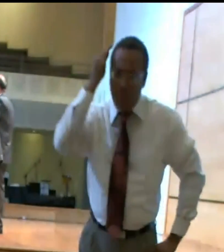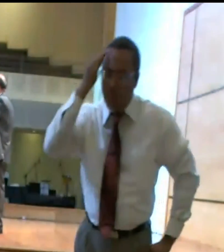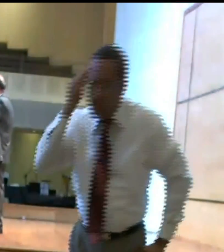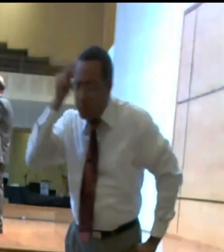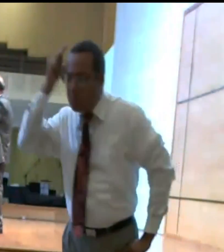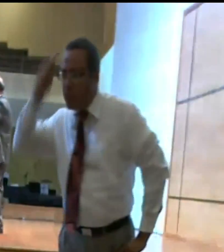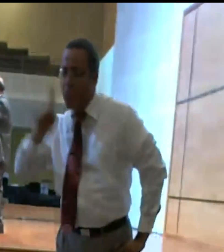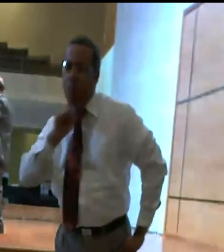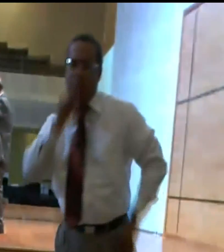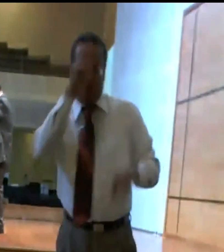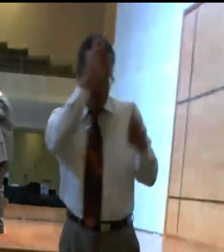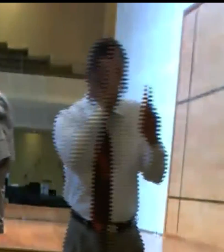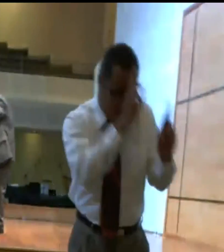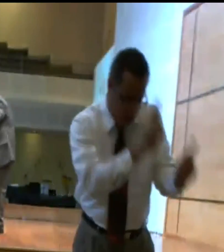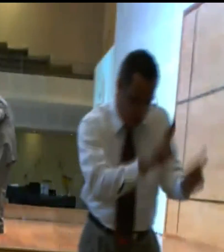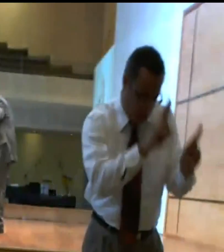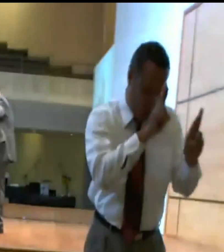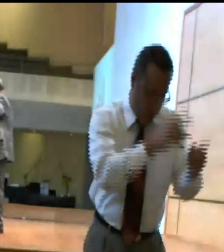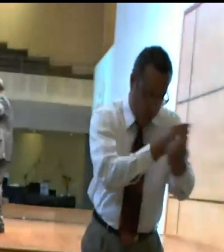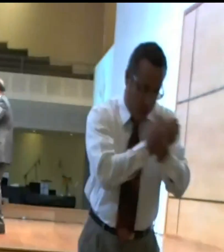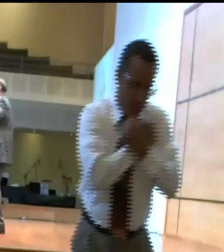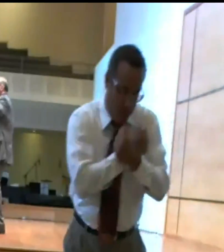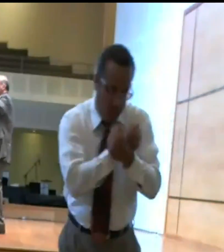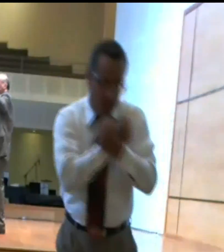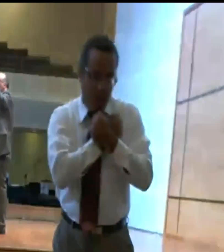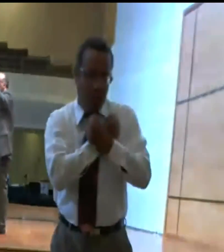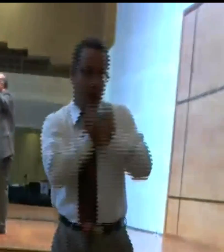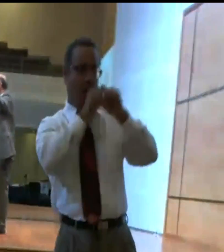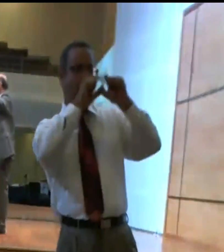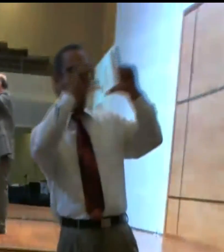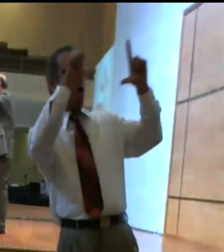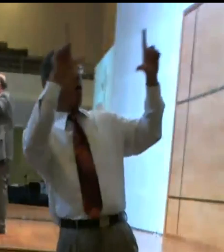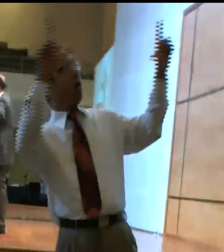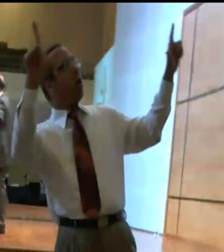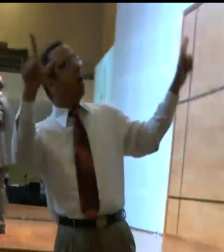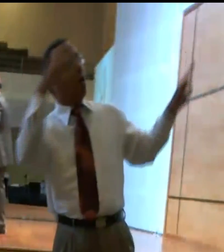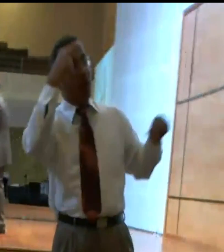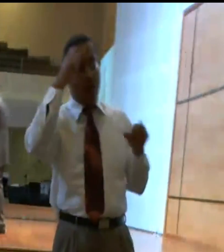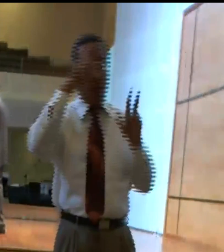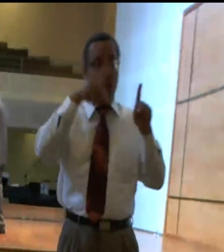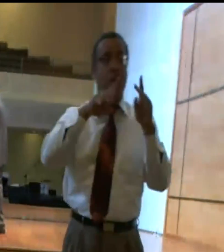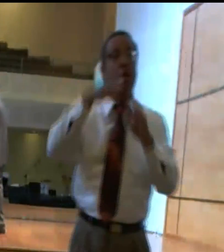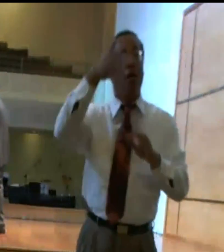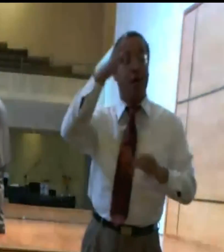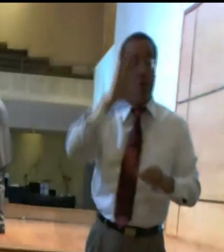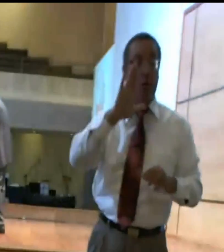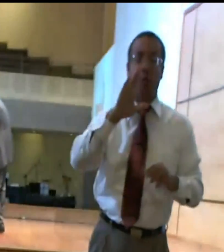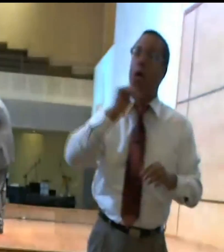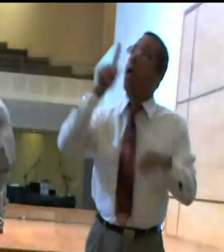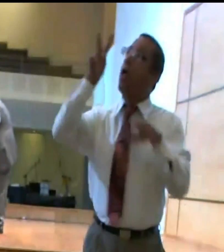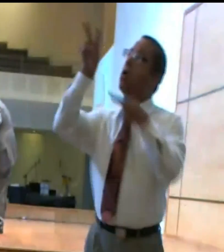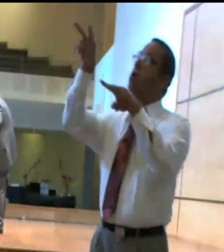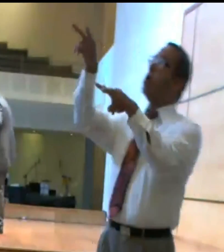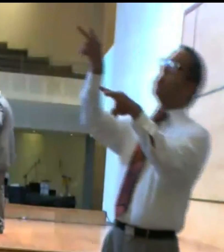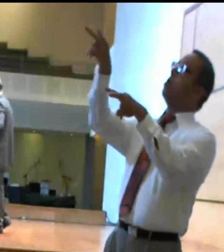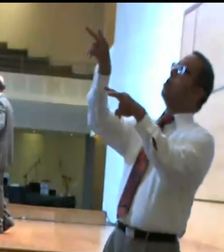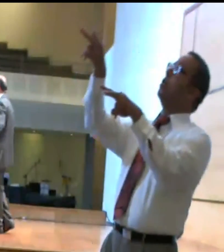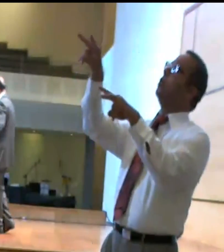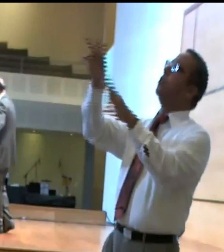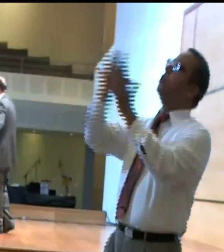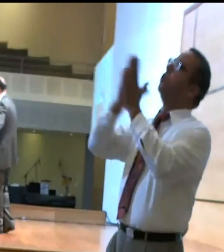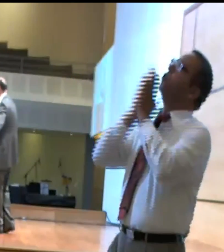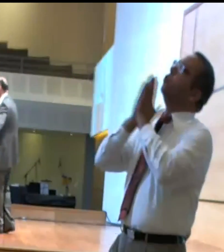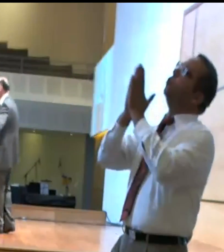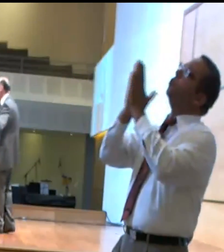asombro, reverencia, amor, admiración por la persona de Dios. Aquel que vive en